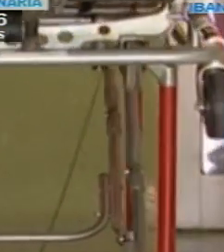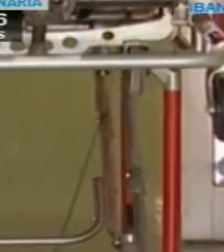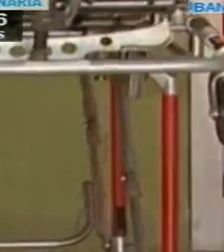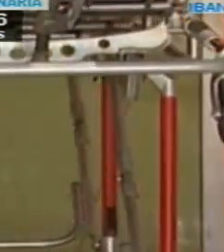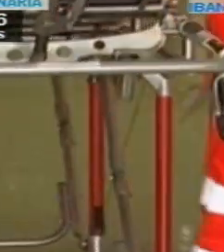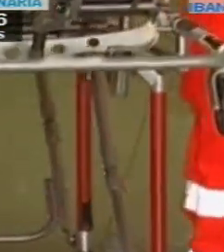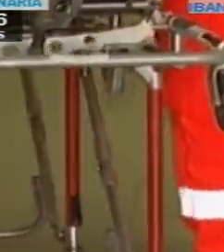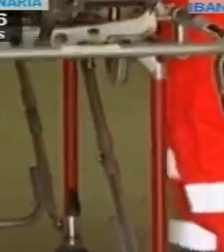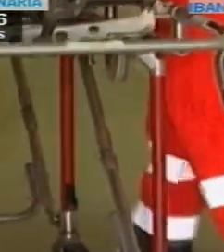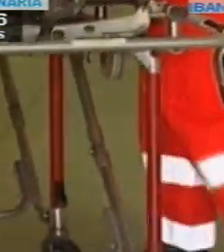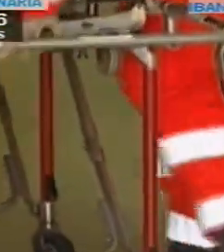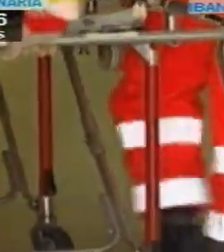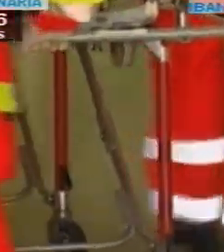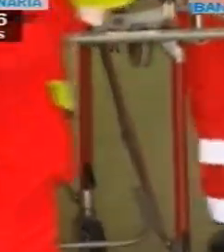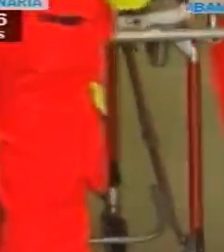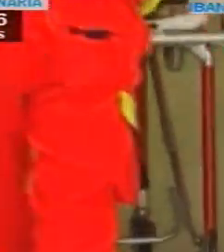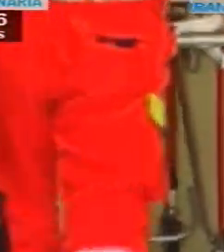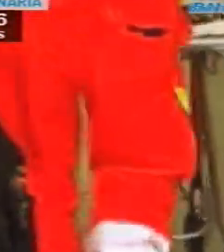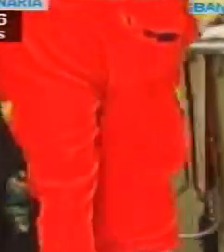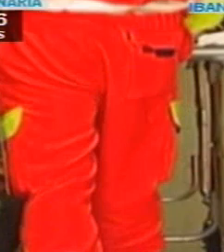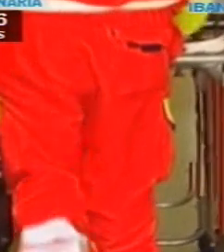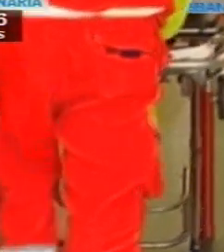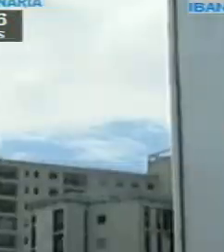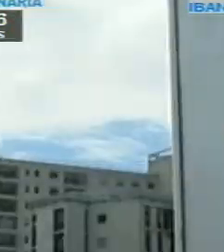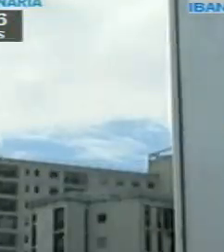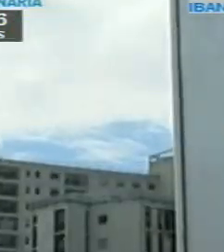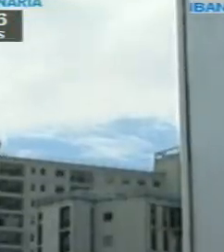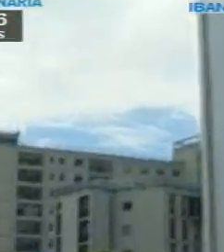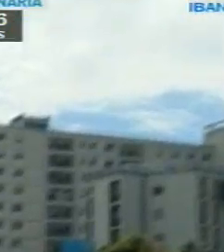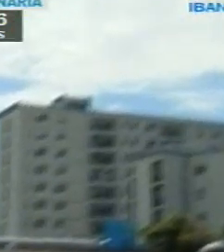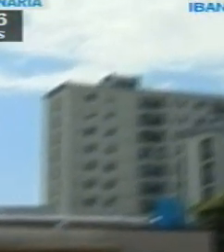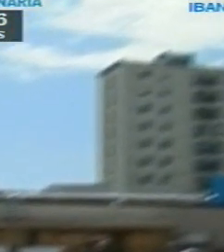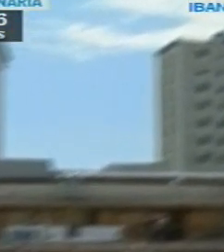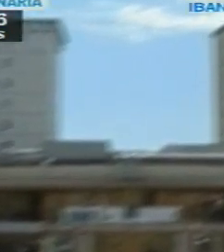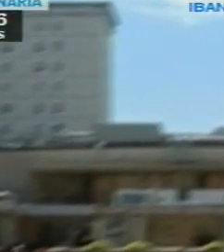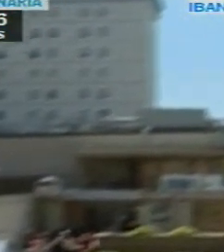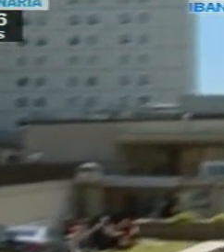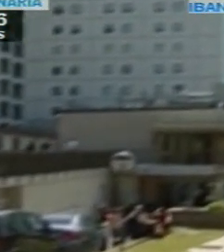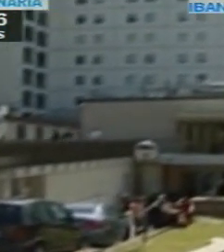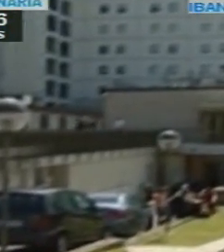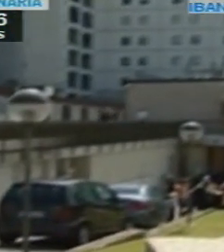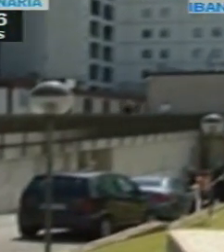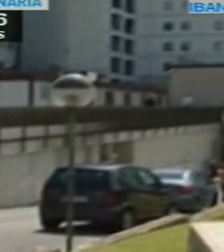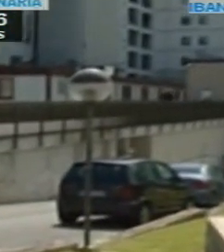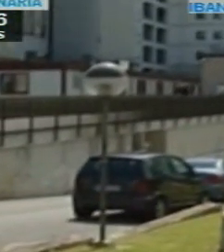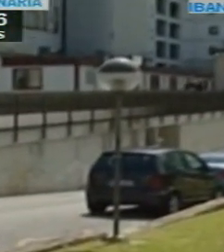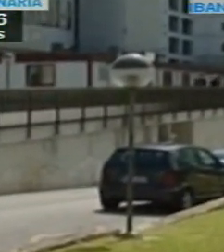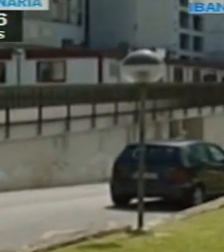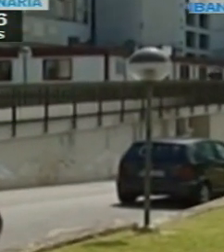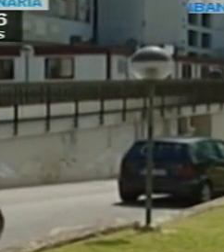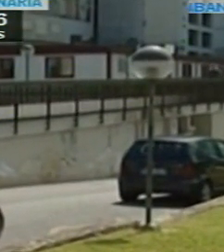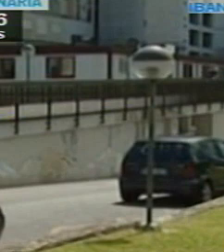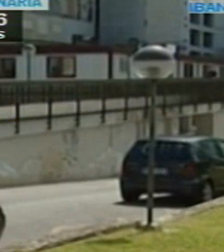1.176 le persone ricoverate nei reparti dell'azienda ospedaliera di Padova, dove l'attività di cura e assistenza non si è mai